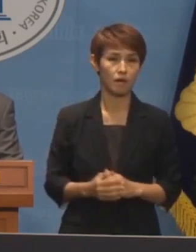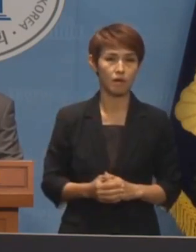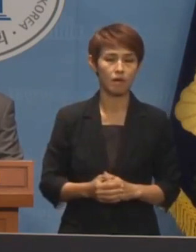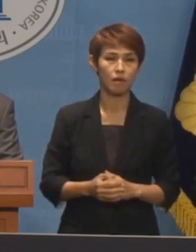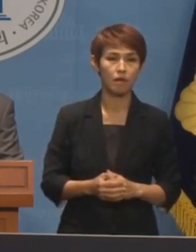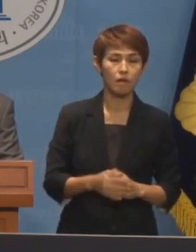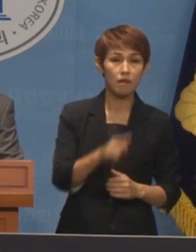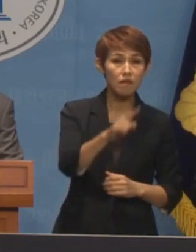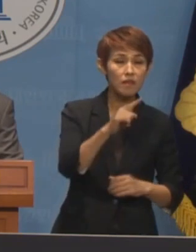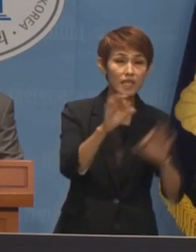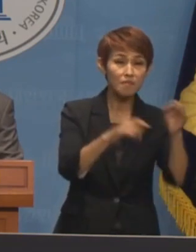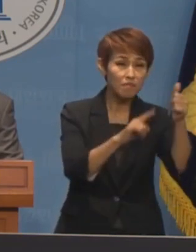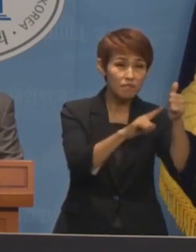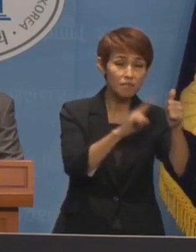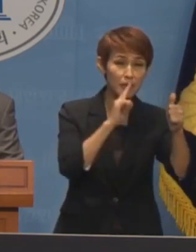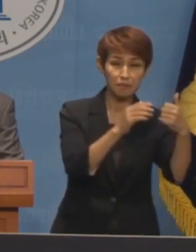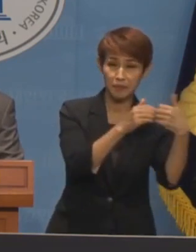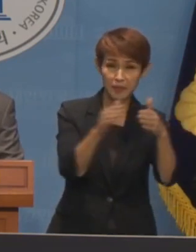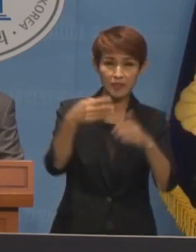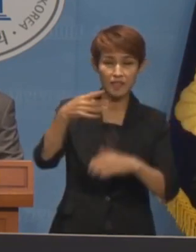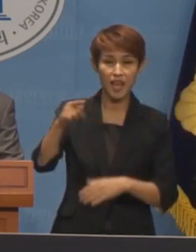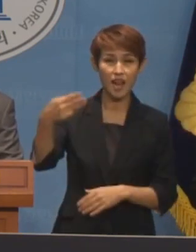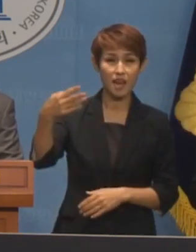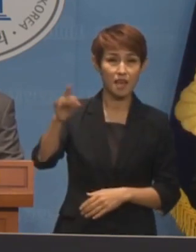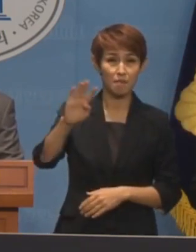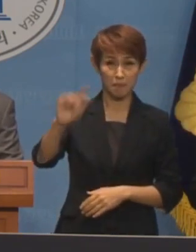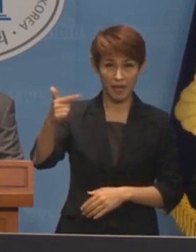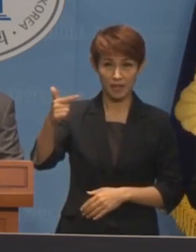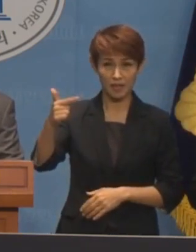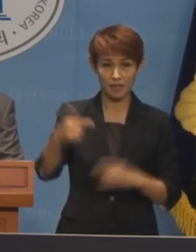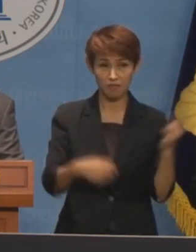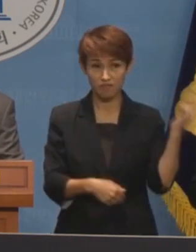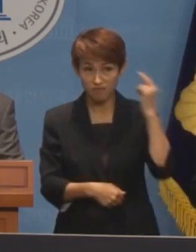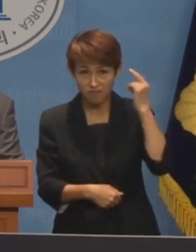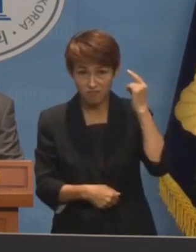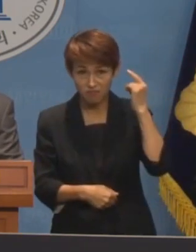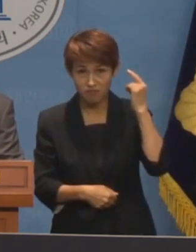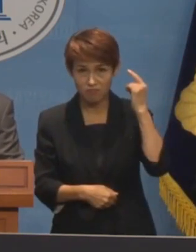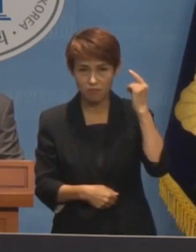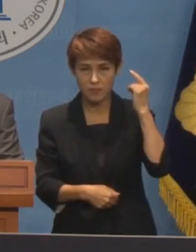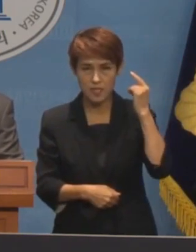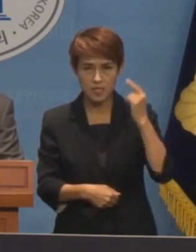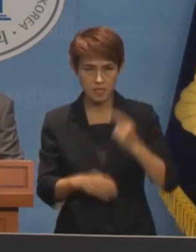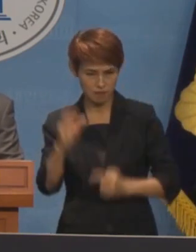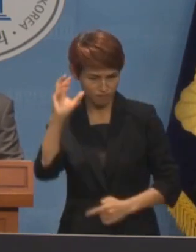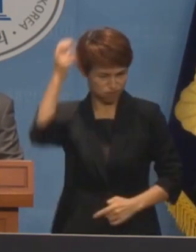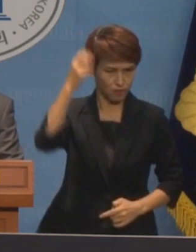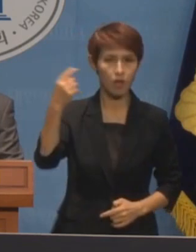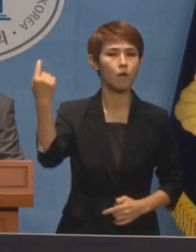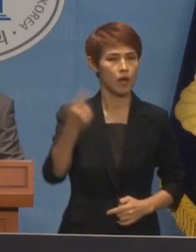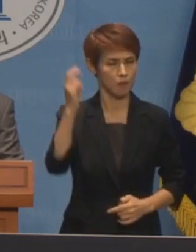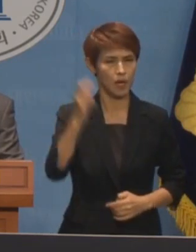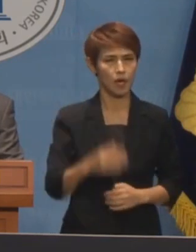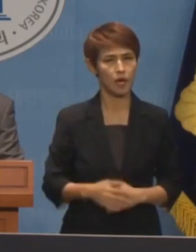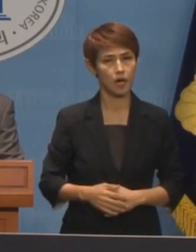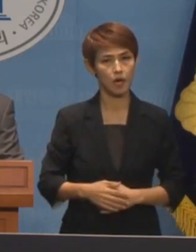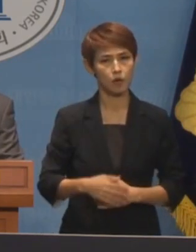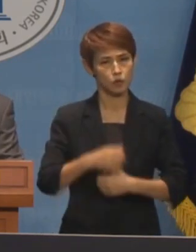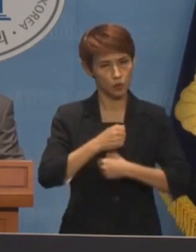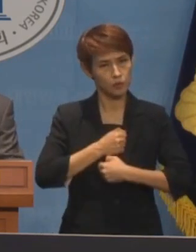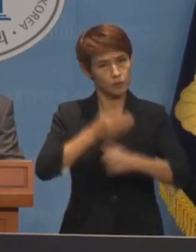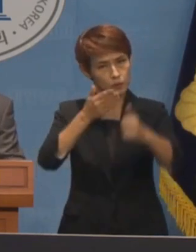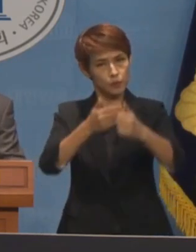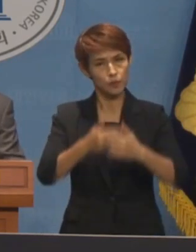귀에 들어가면 테러 단체인 탈레반들이 무슨 짓을 할지 모르겠습니다. 그러니 몸조심하기